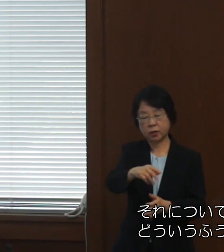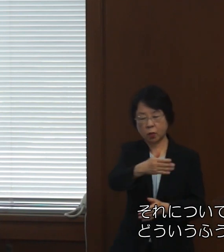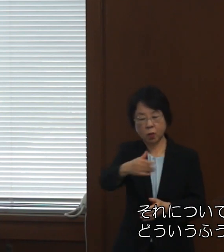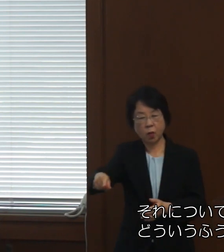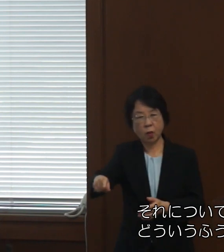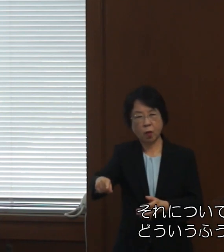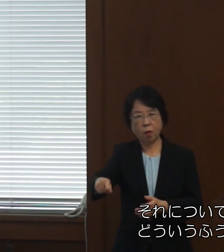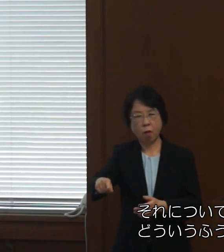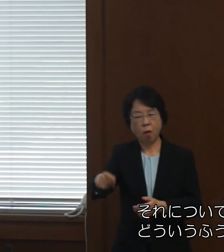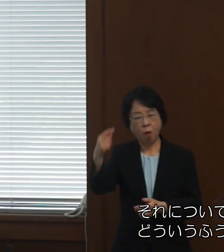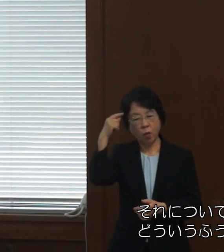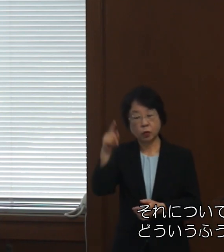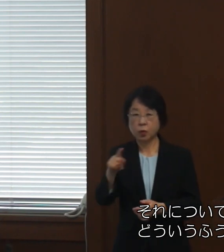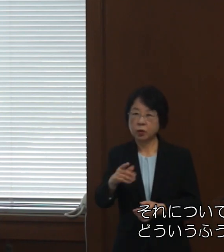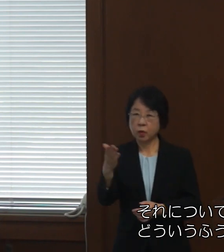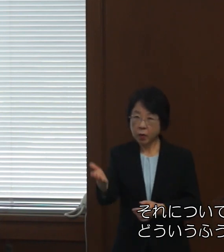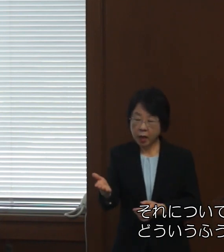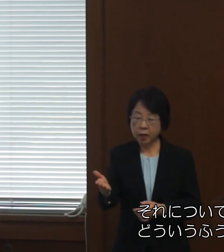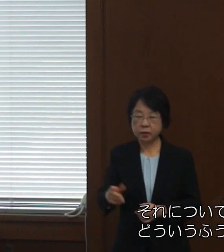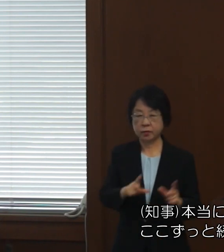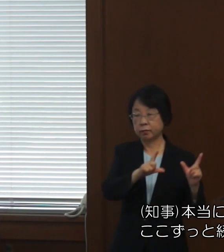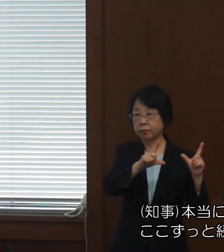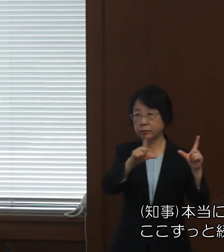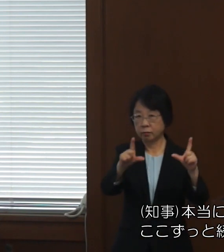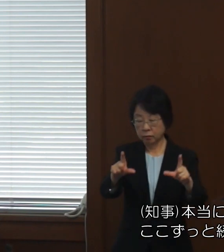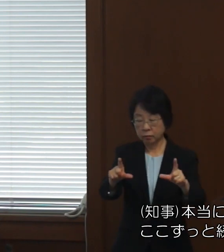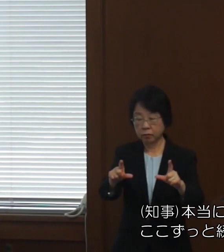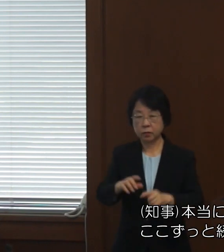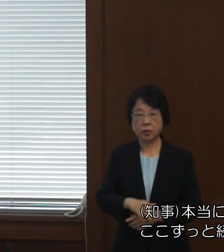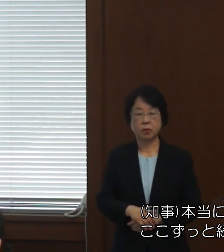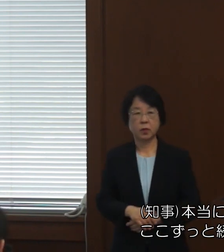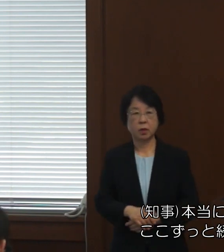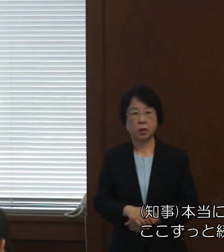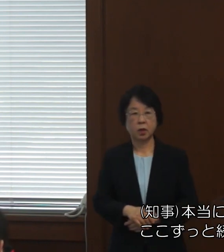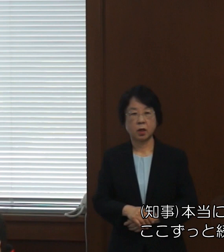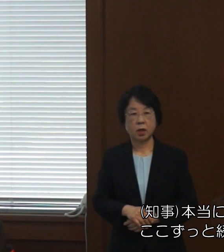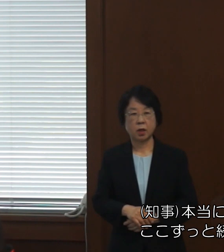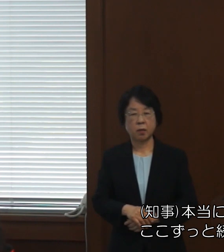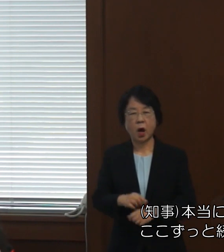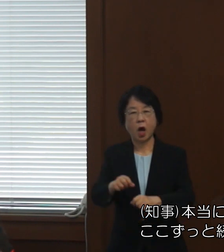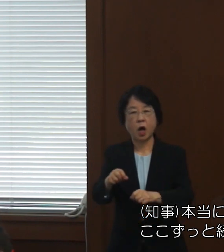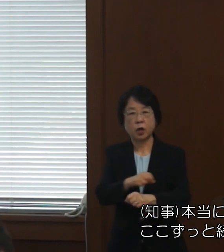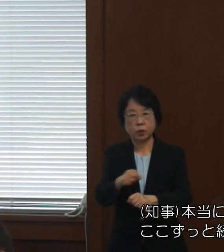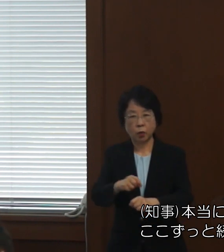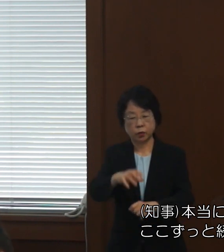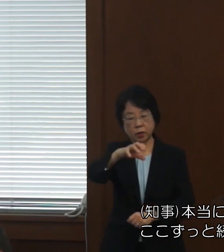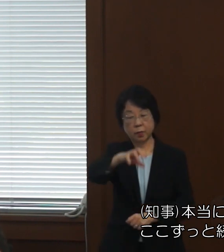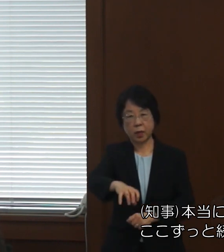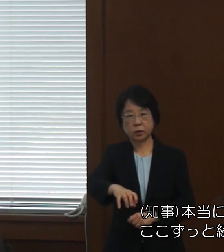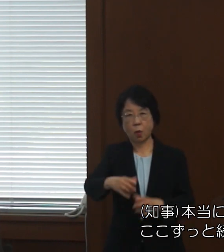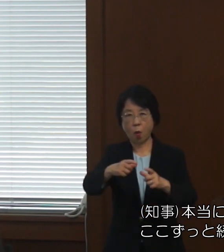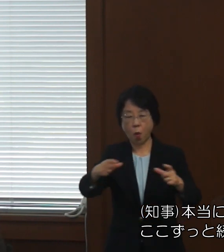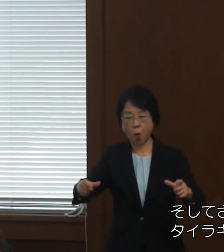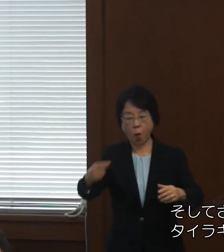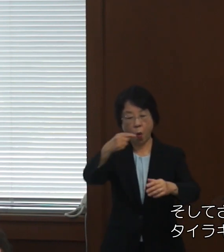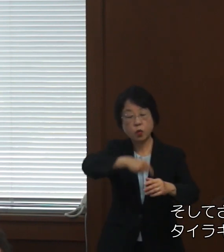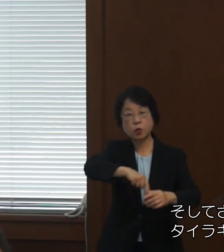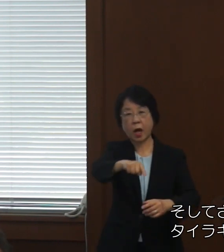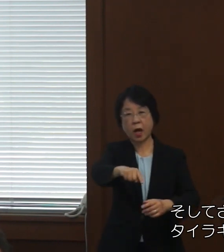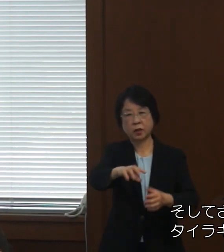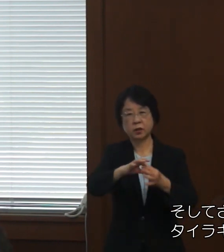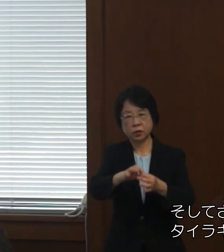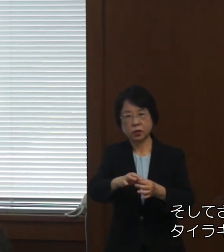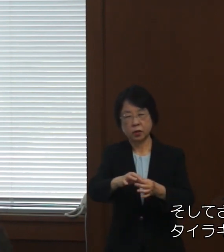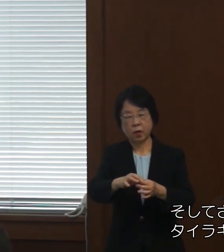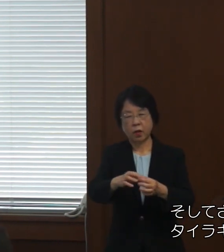そっちでどういう風にお考えでしょうか本当に特にオーラについてはここずっと続いておりますのでそして